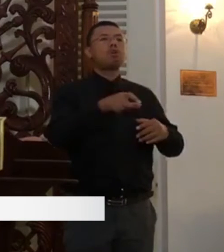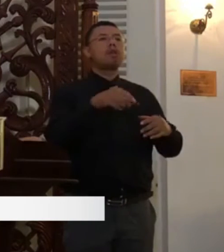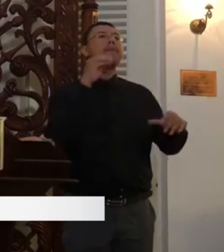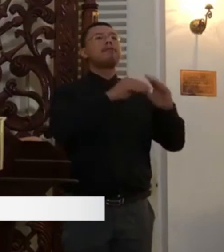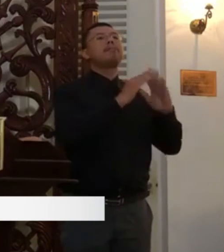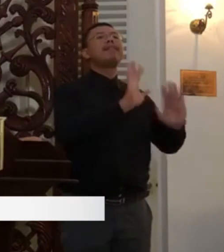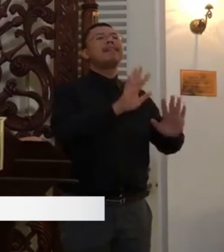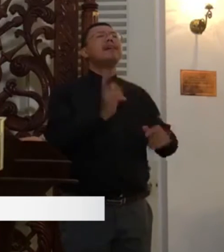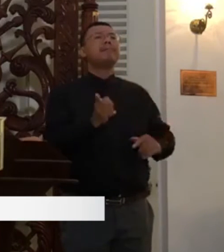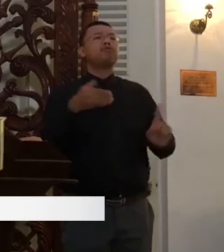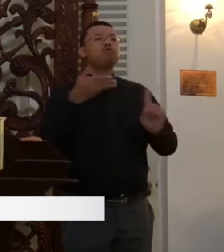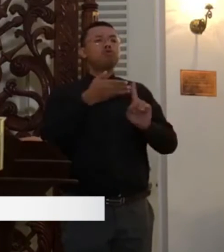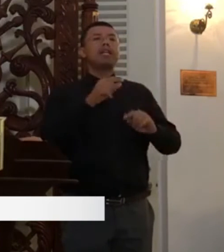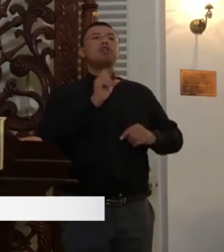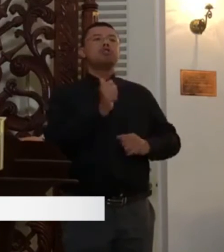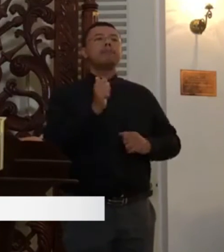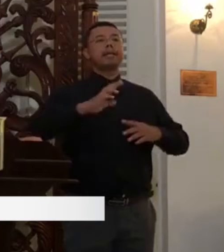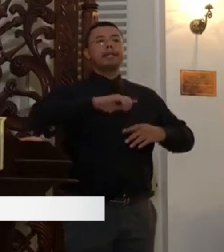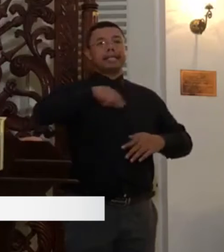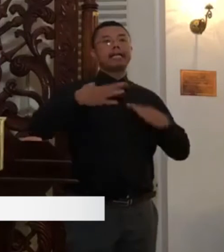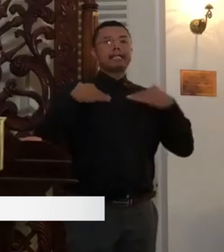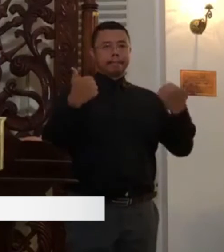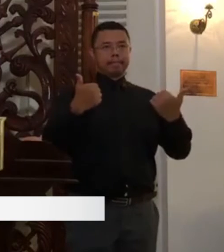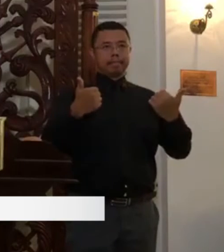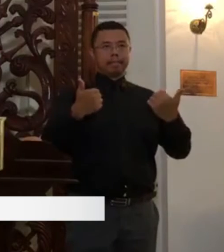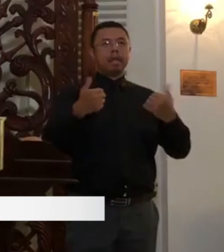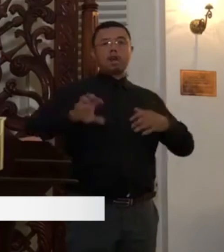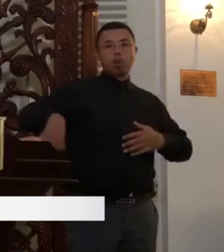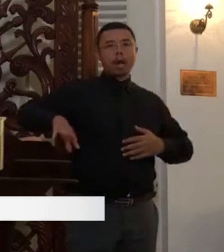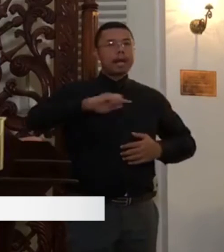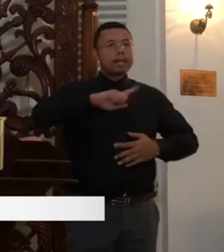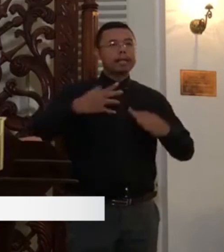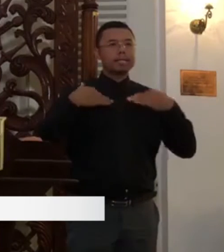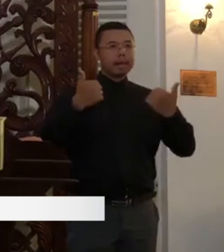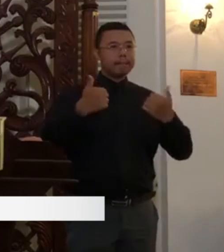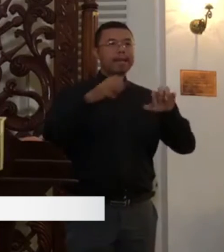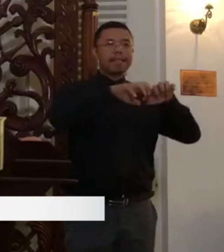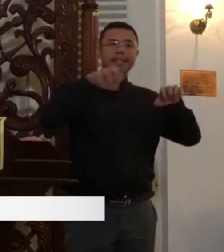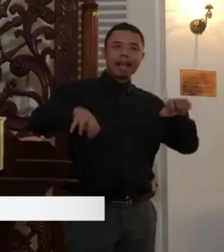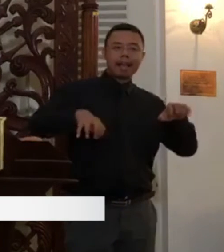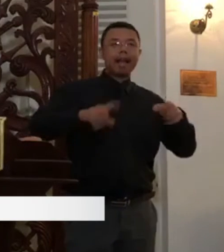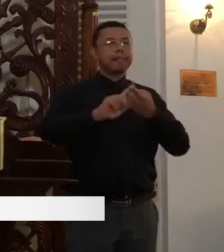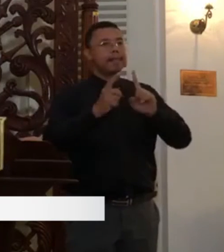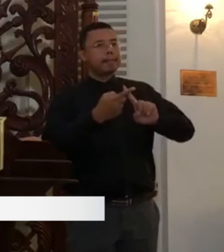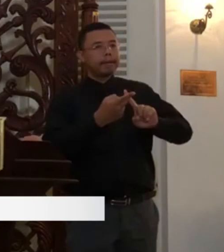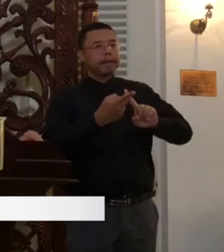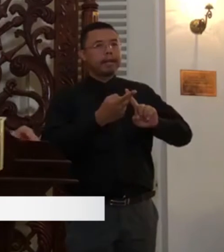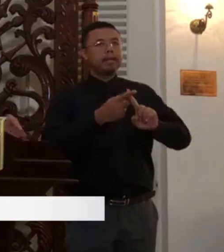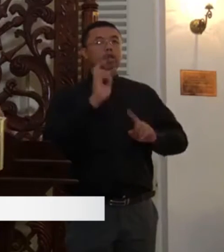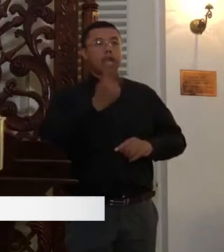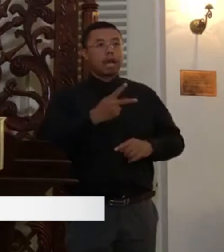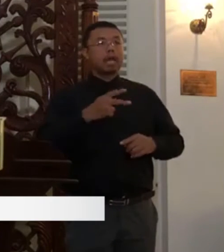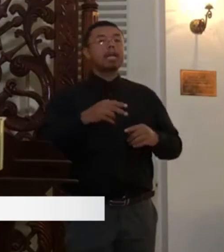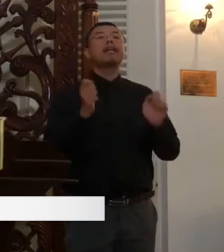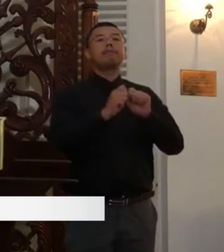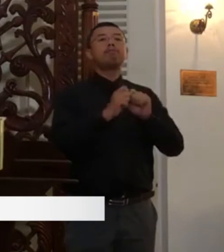Tujuannya kenapa di rumah? Menyelamatkan diri kita, menyelamatkan keluarga, tetangga, kolega, dan